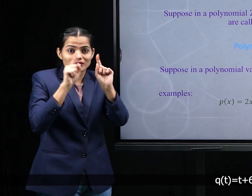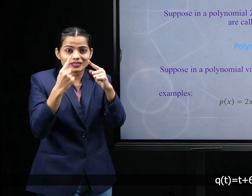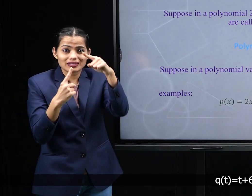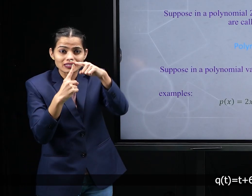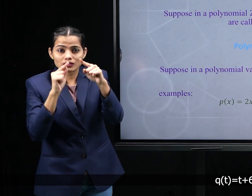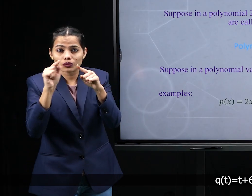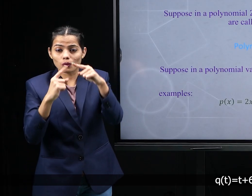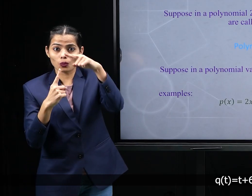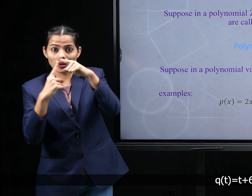q×2 = t plus 6,